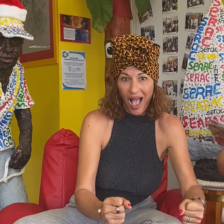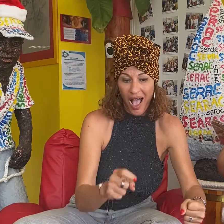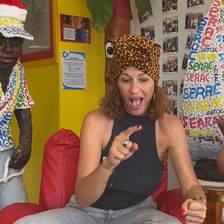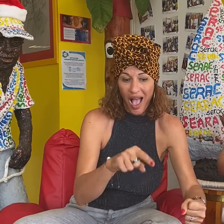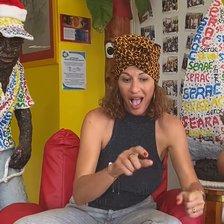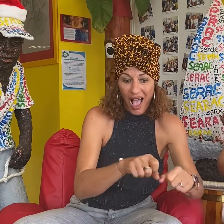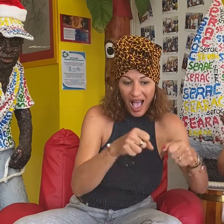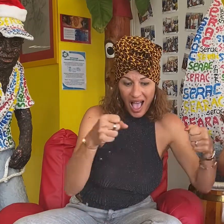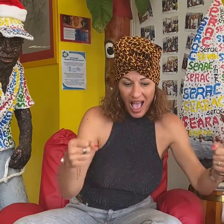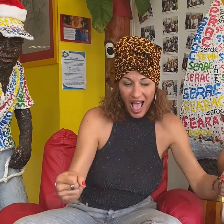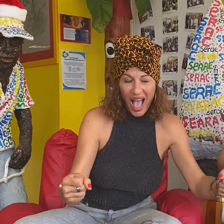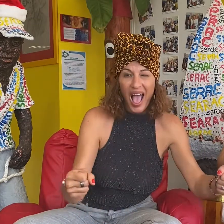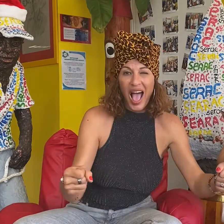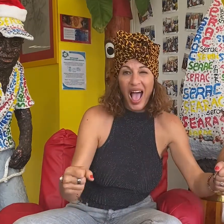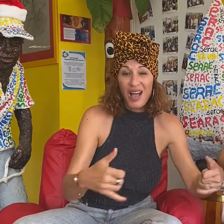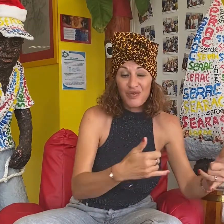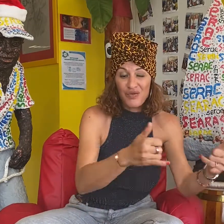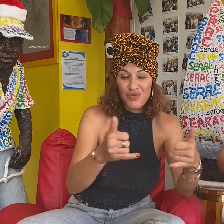Ils lavent,